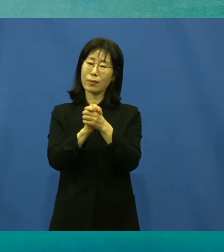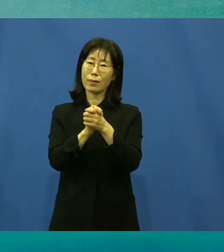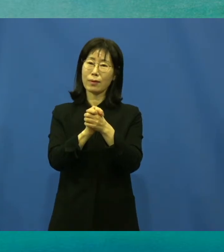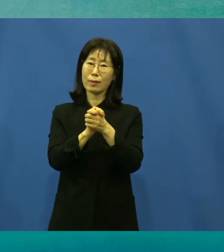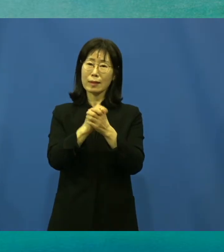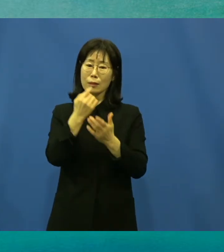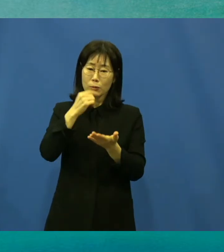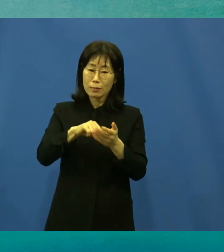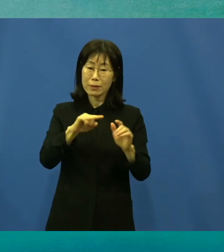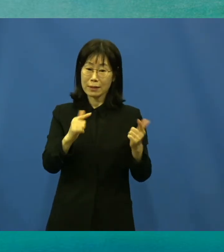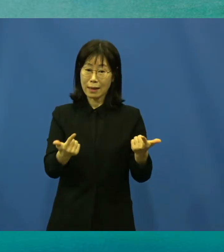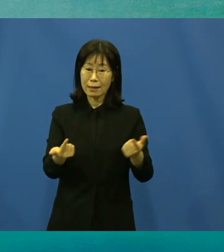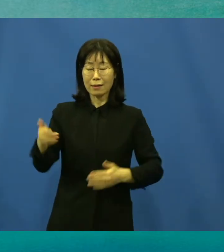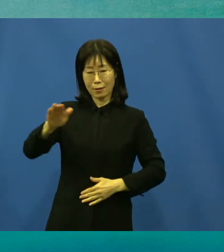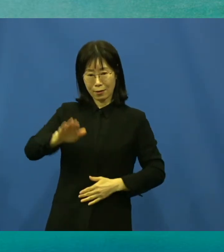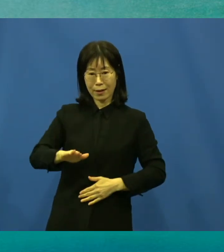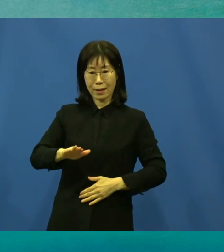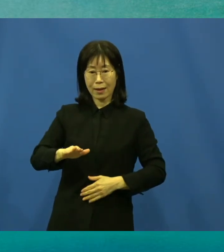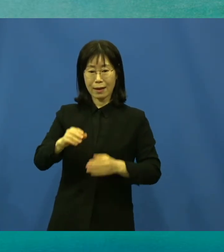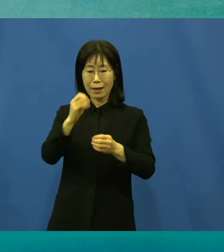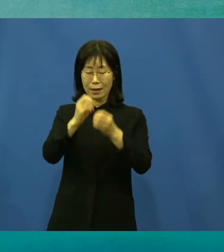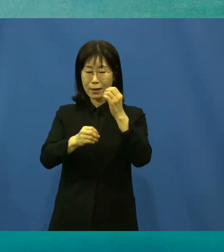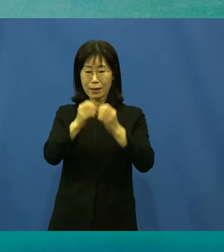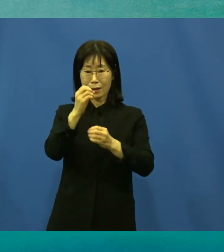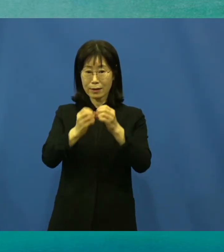시편이 기도입니다. 너무 멋진